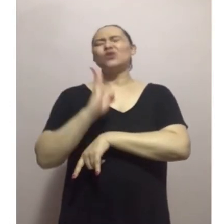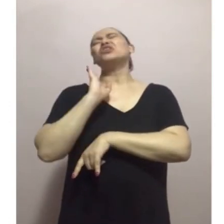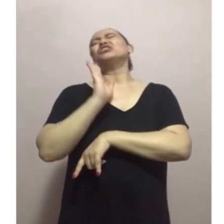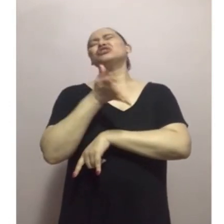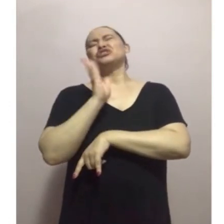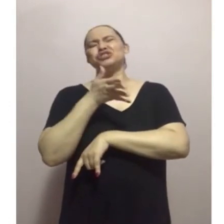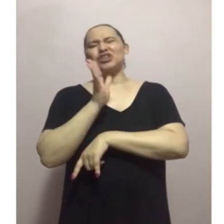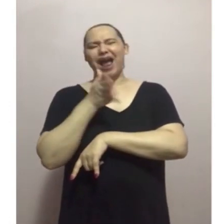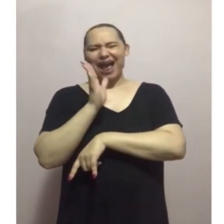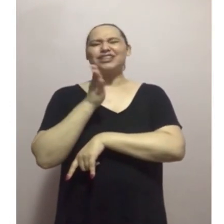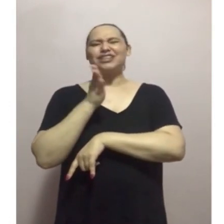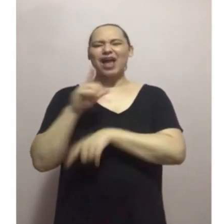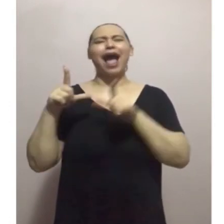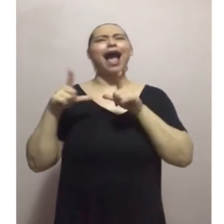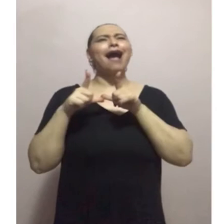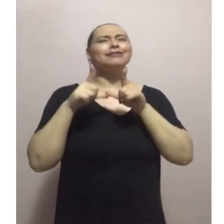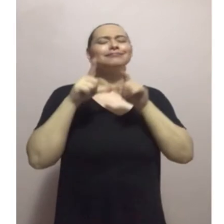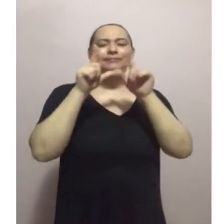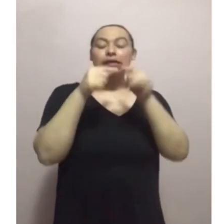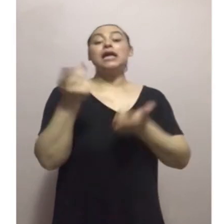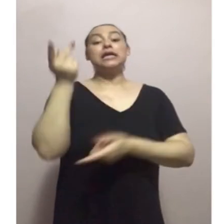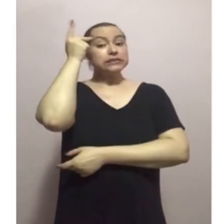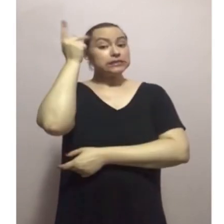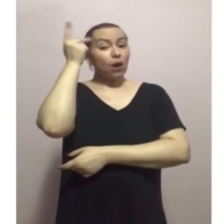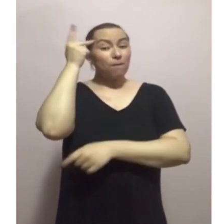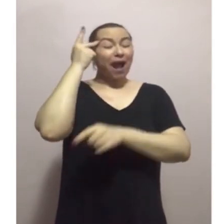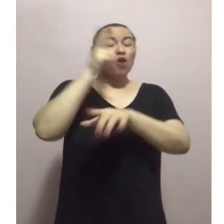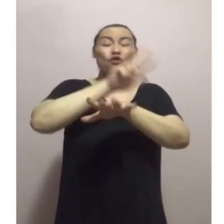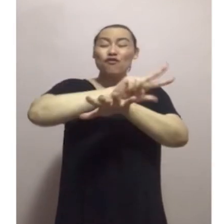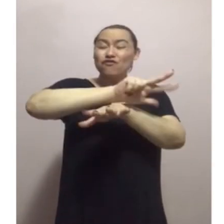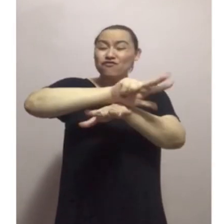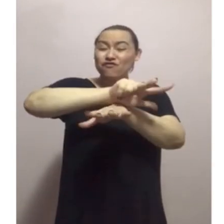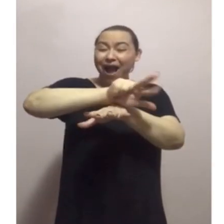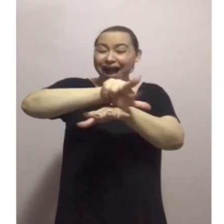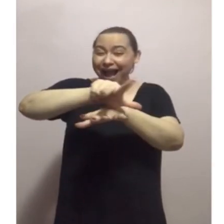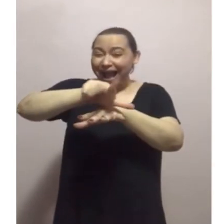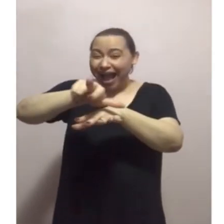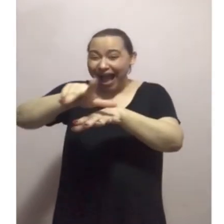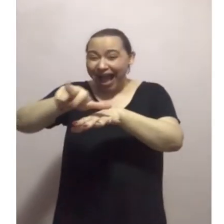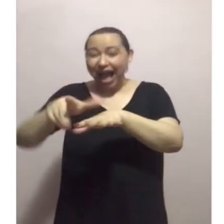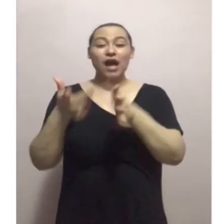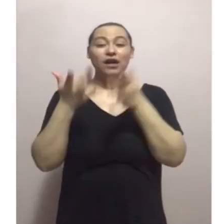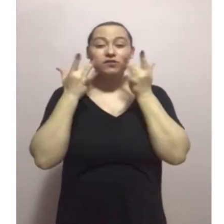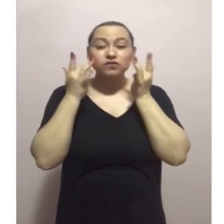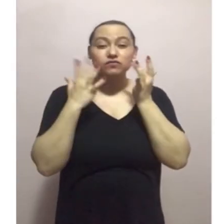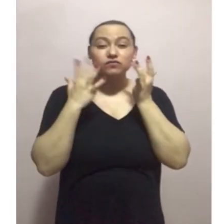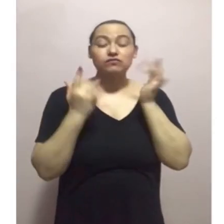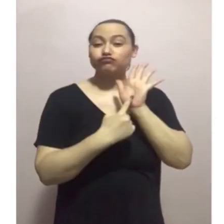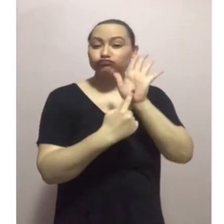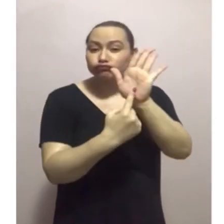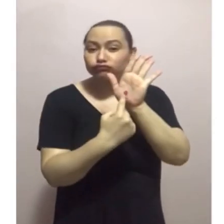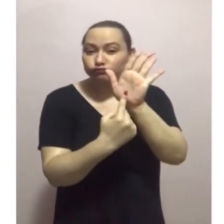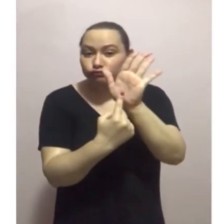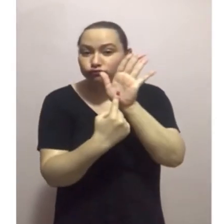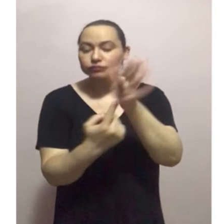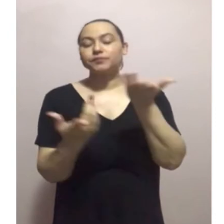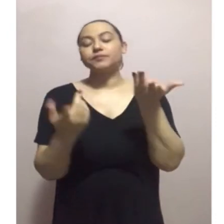rodou pelo percorreu aí país. vários. E São Paulo fizemos várias temporadas.